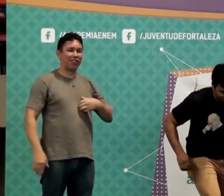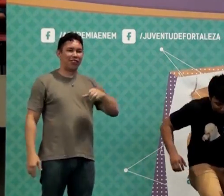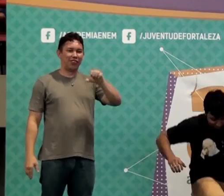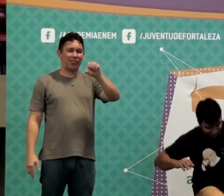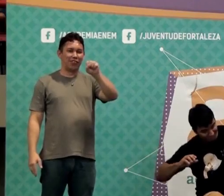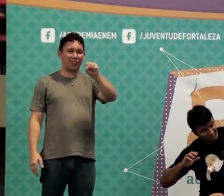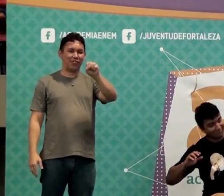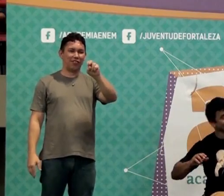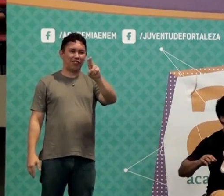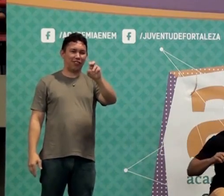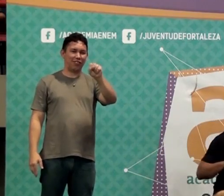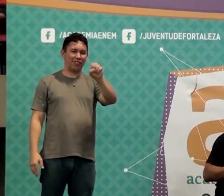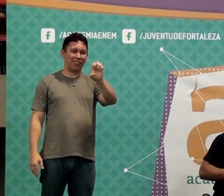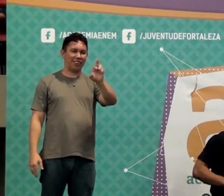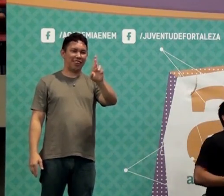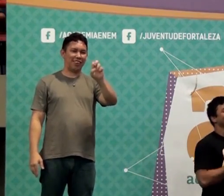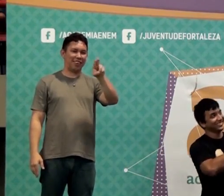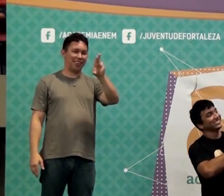Deus.